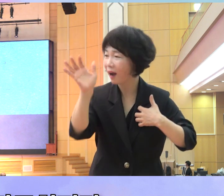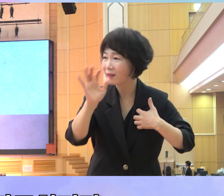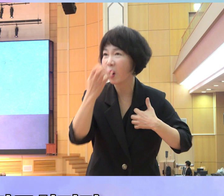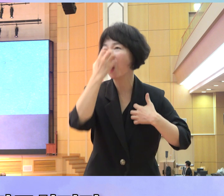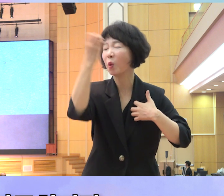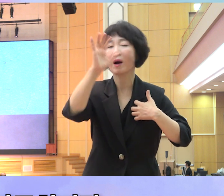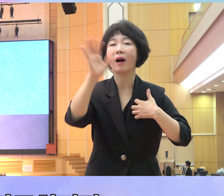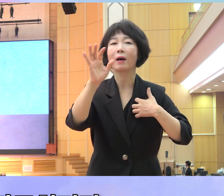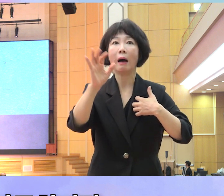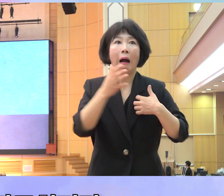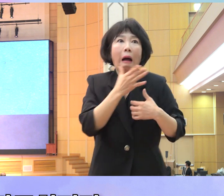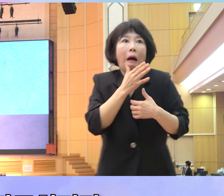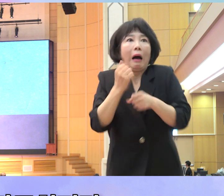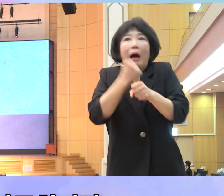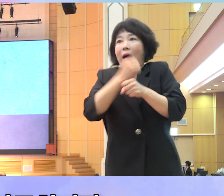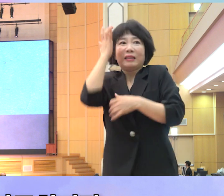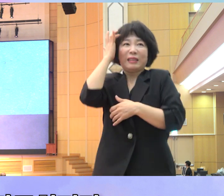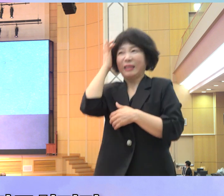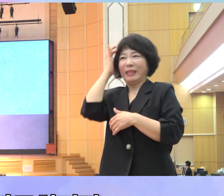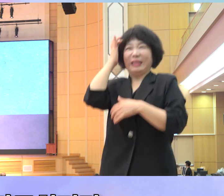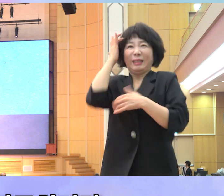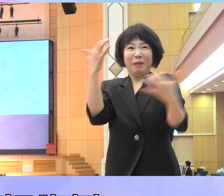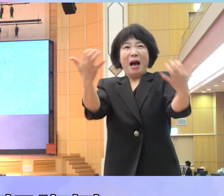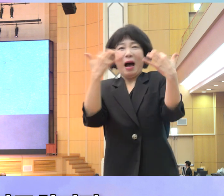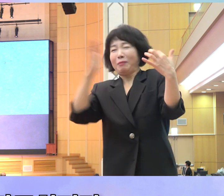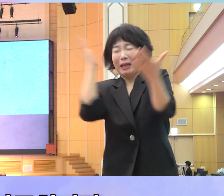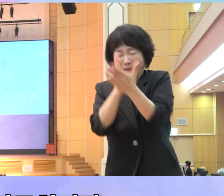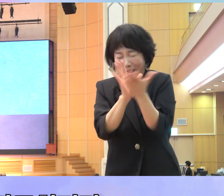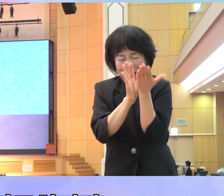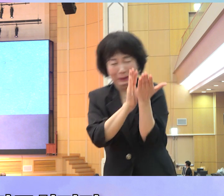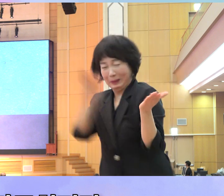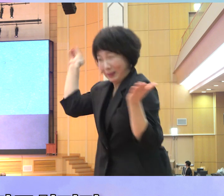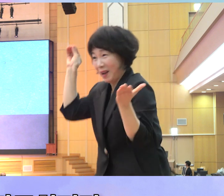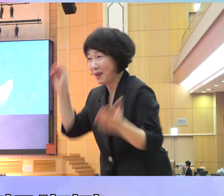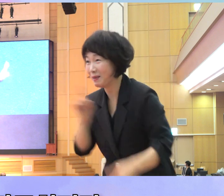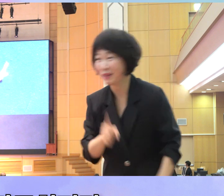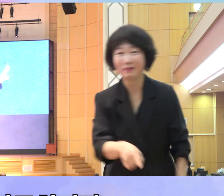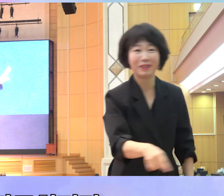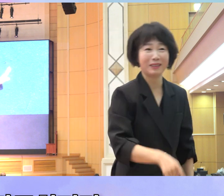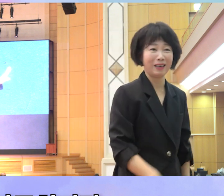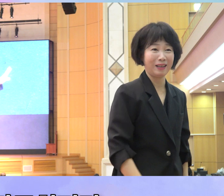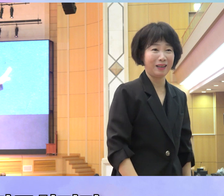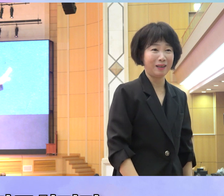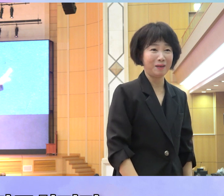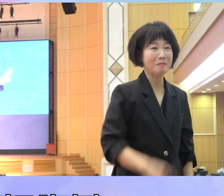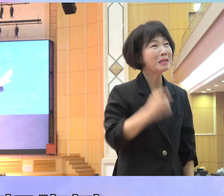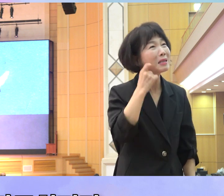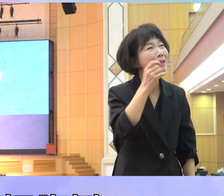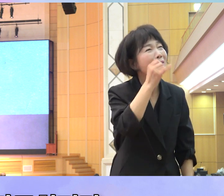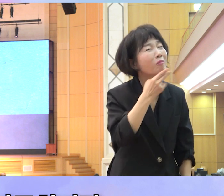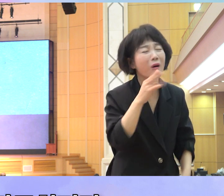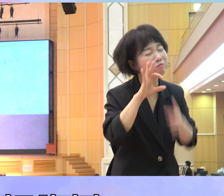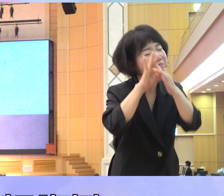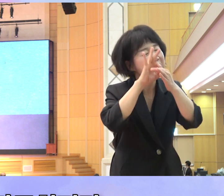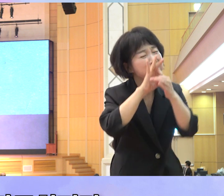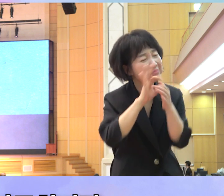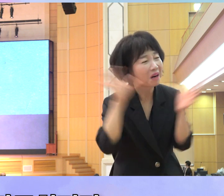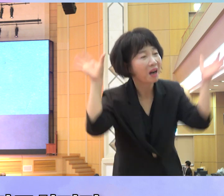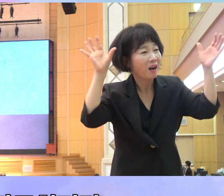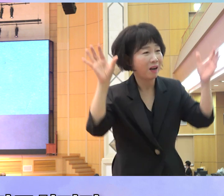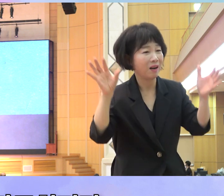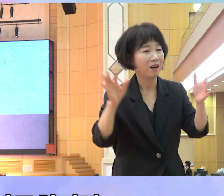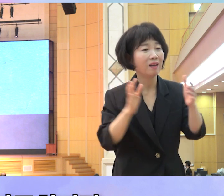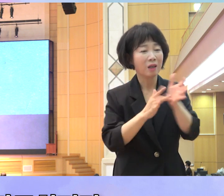되는데 바로 재촉하사, 그런 일이 있었는지 없었는지를 상관하지 않아. 바로 뒤돌아서